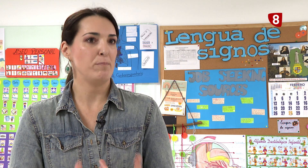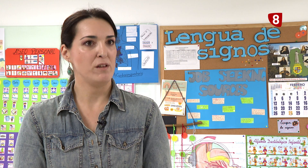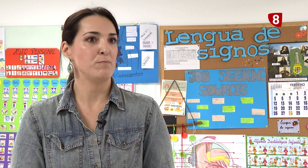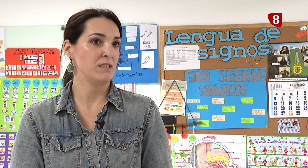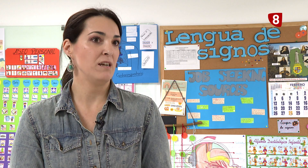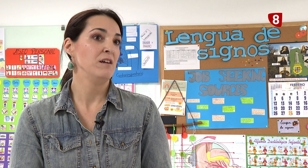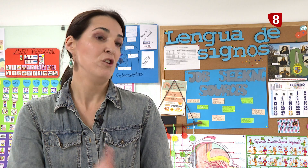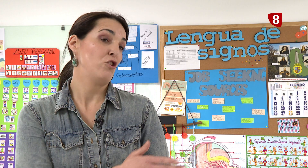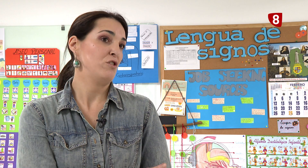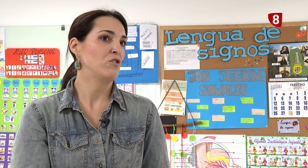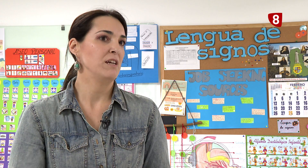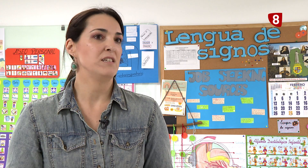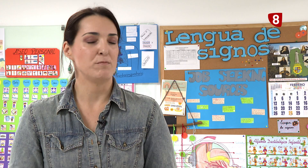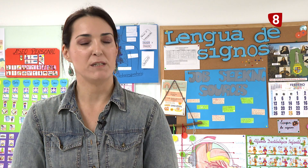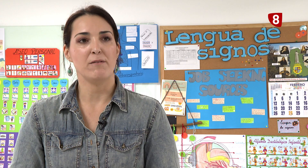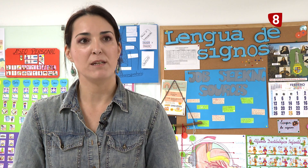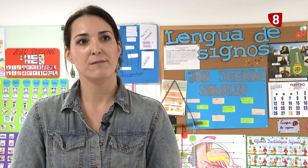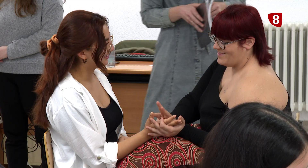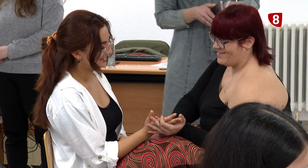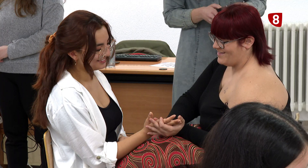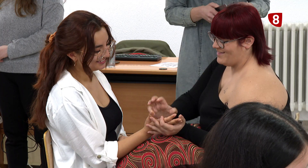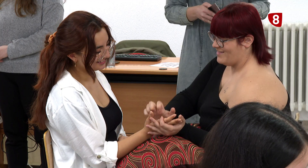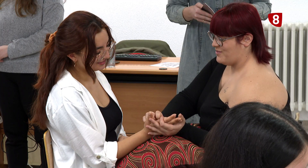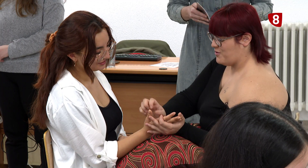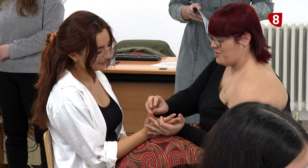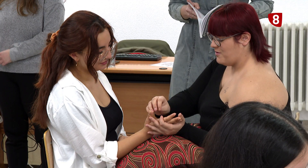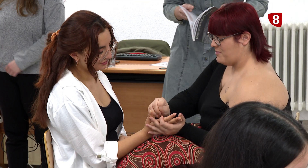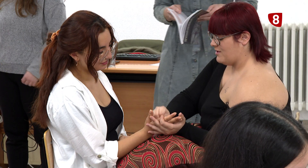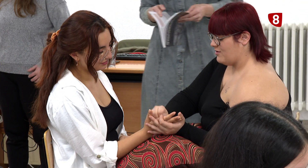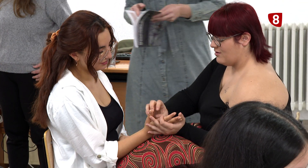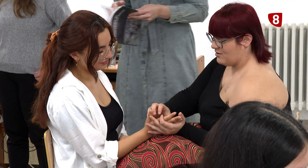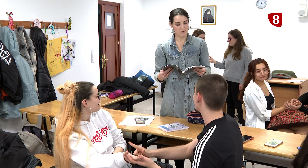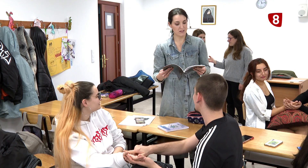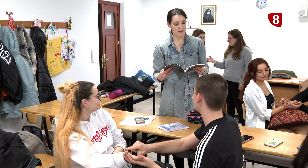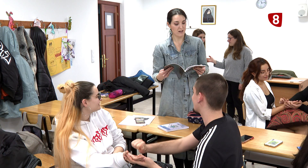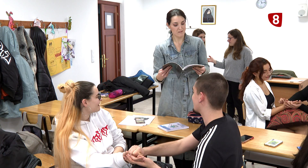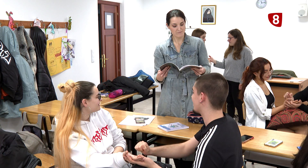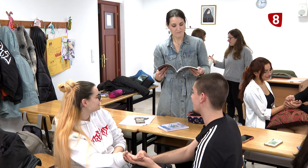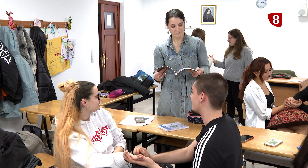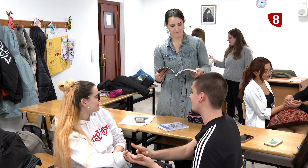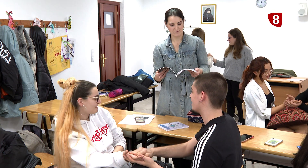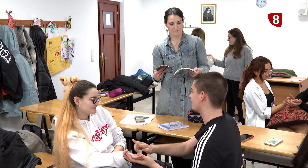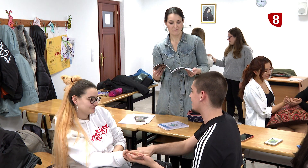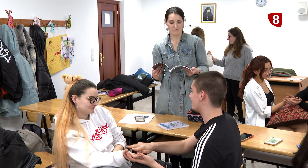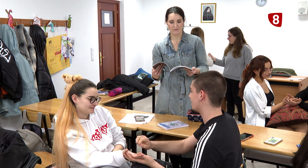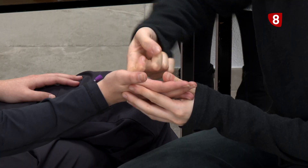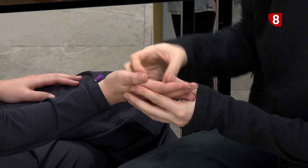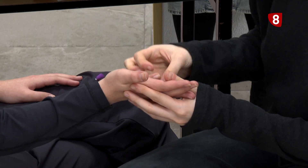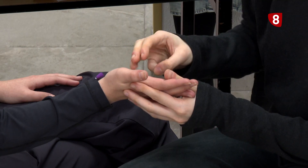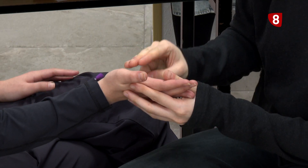poder expresar todo eso que antes expresabais. Esta es precisamente una de las formaciones más curiosas y demandadas en el centro. Este